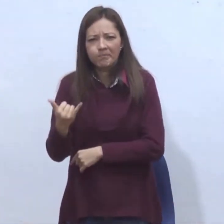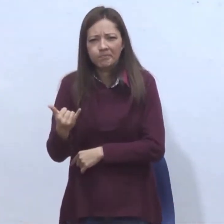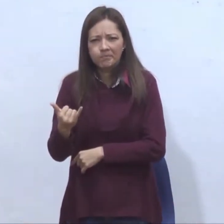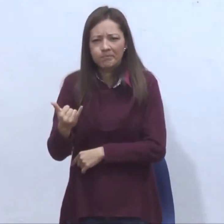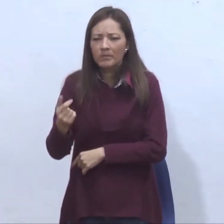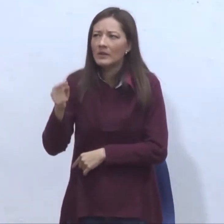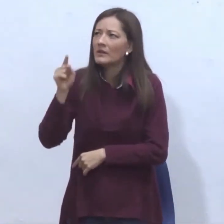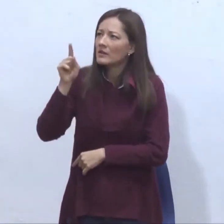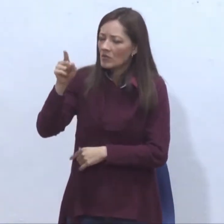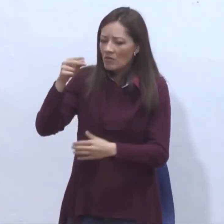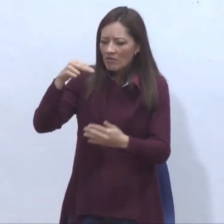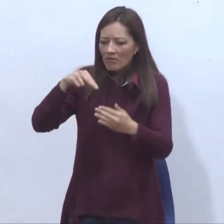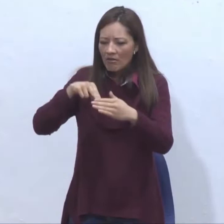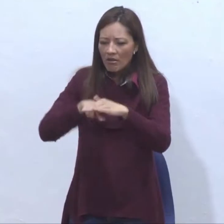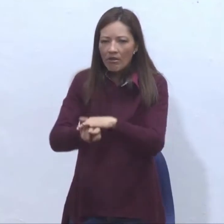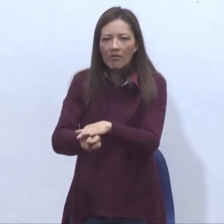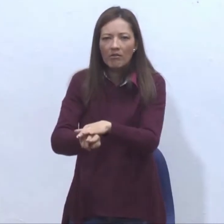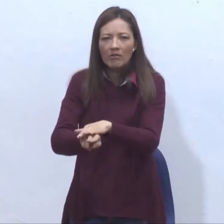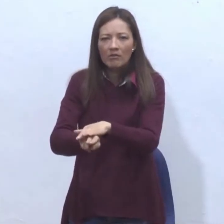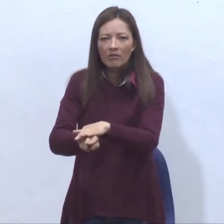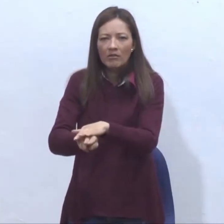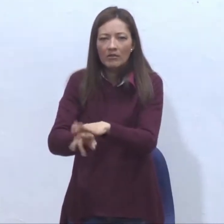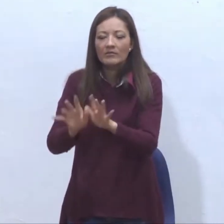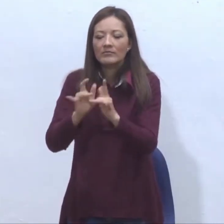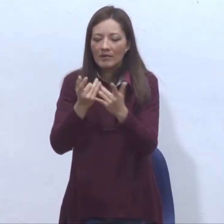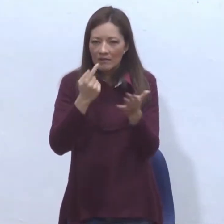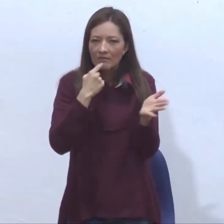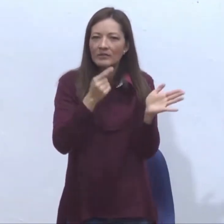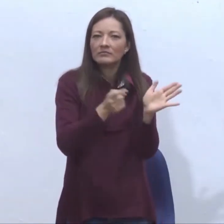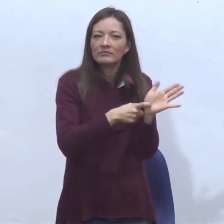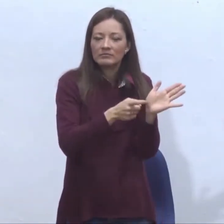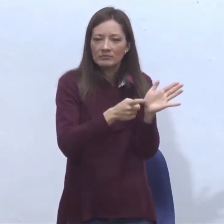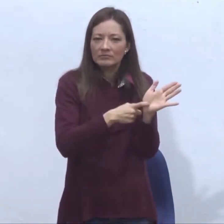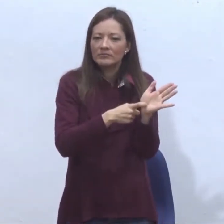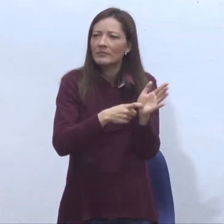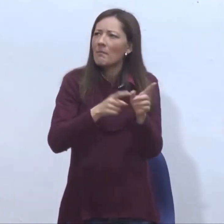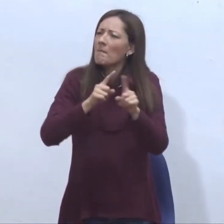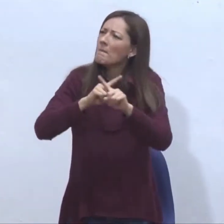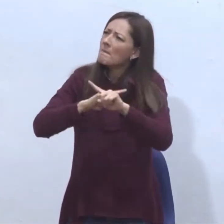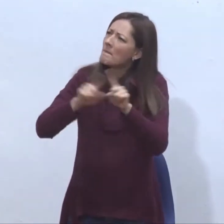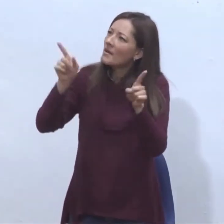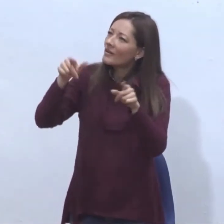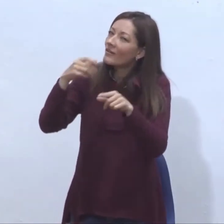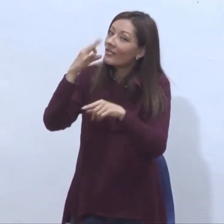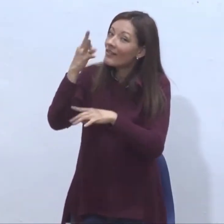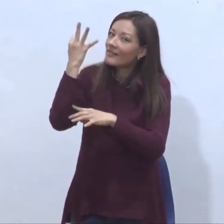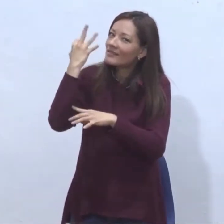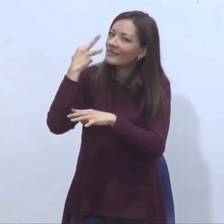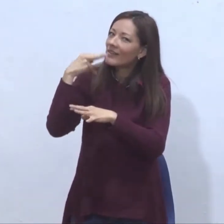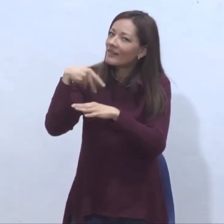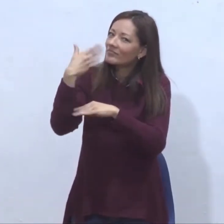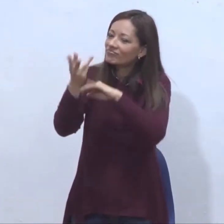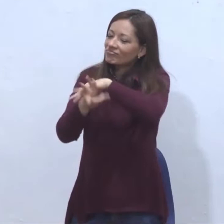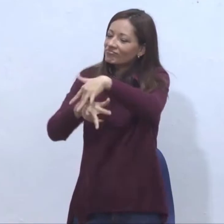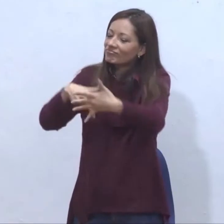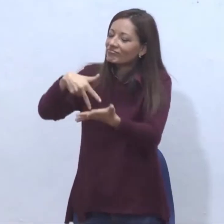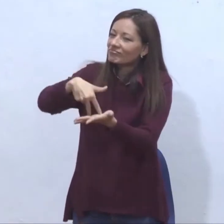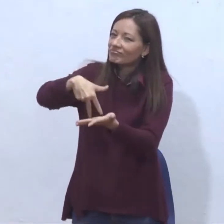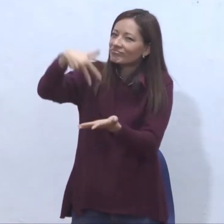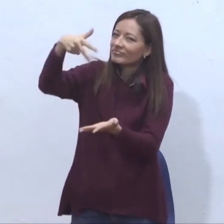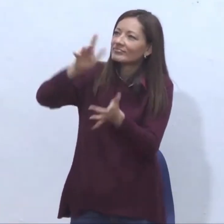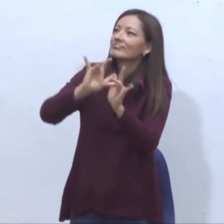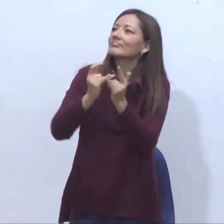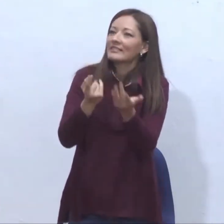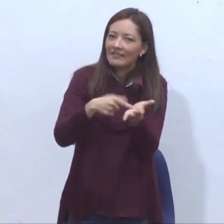tú fuiste sepultado, conforme lo decían las Escrituras, pero fuiste levantado al tercer día, conforme lo dice